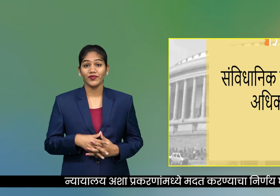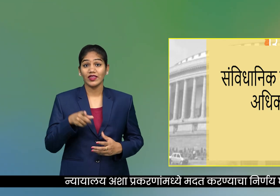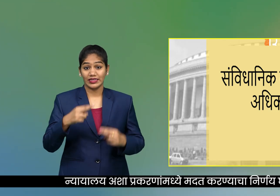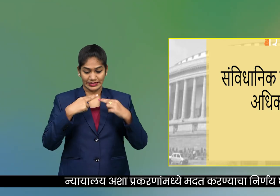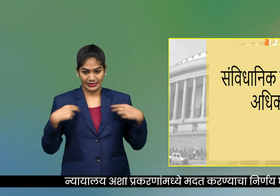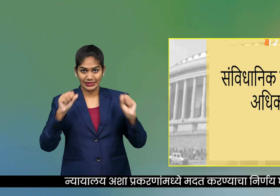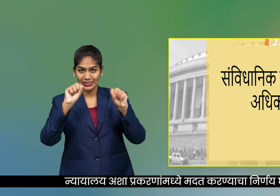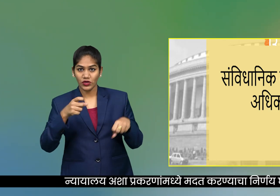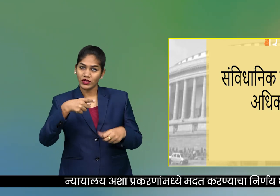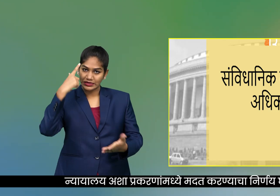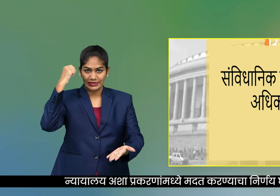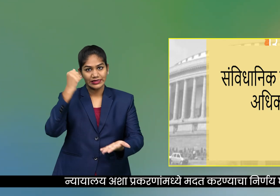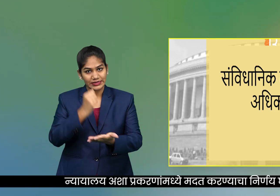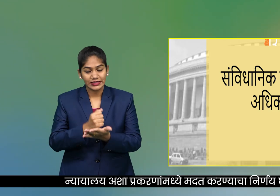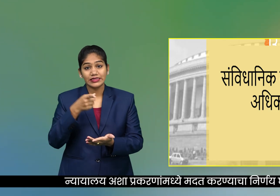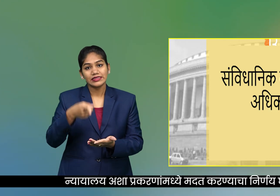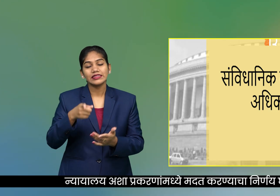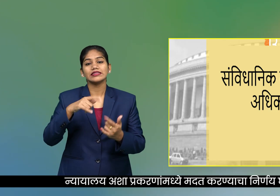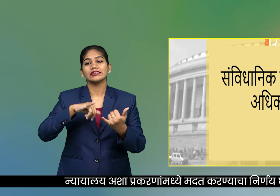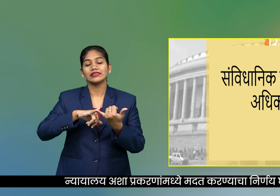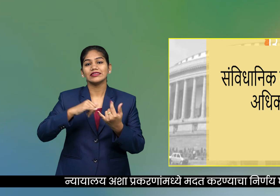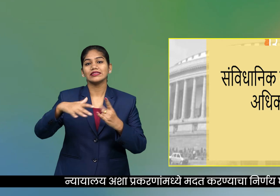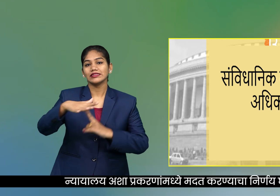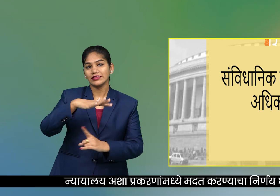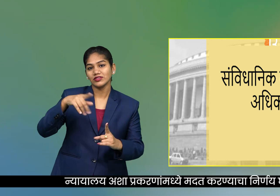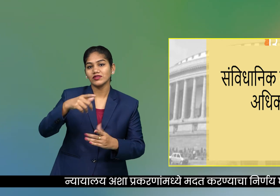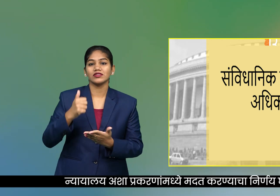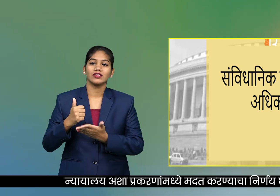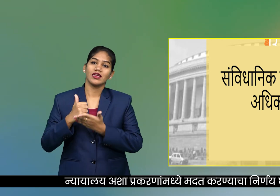न्यायालय अशा प्रकरणांमध्ये मदत करण्याचा निर्णय घेऊ शकते.